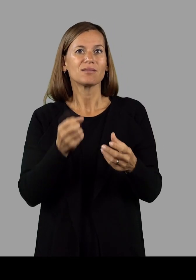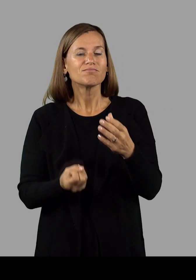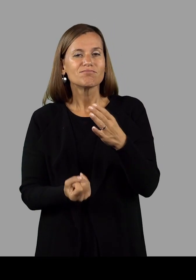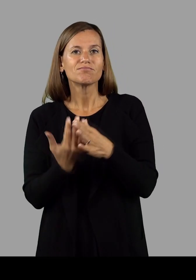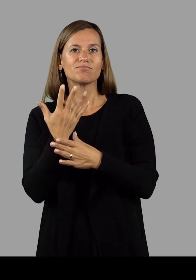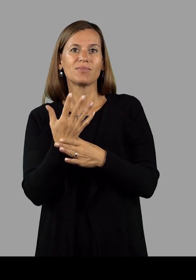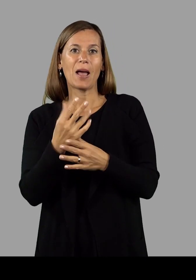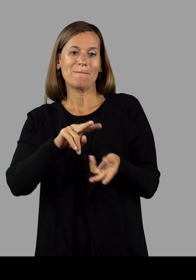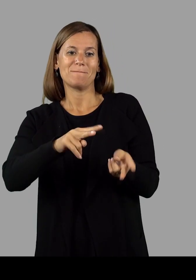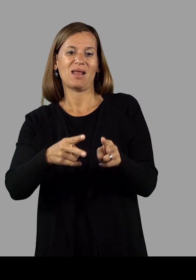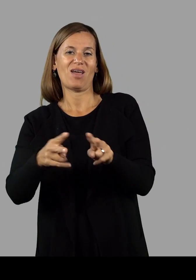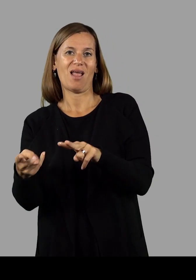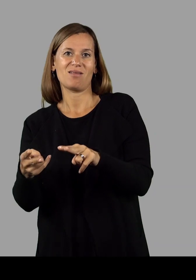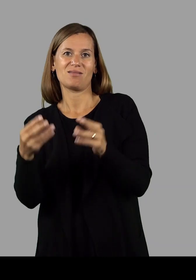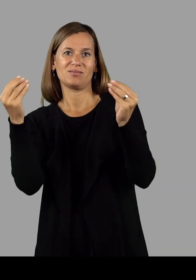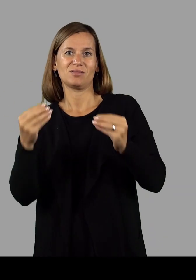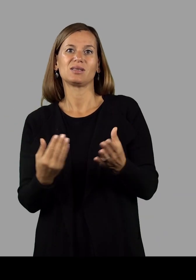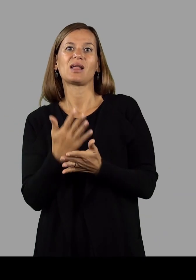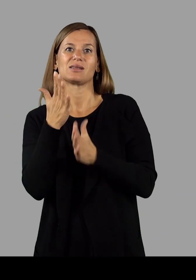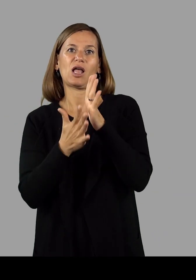prevajalnih sistemov za znakovni jezik.